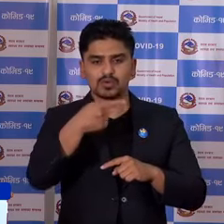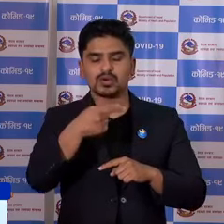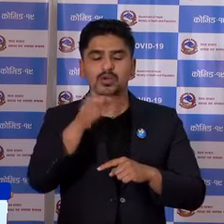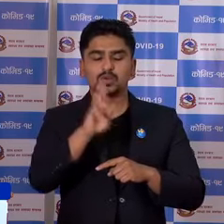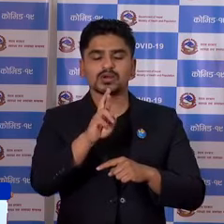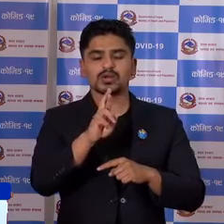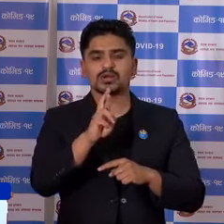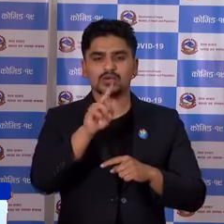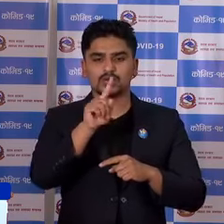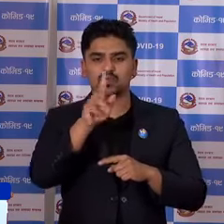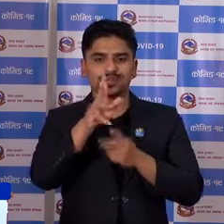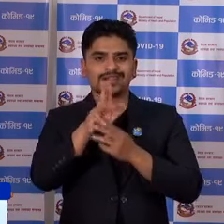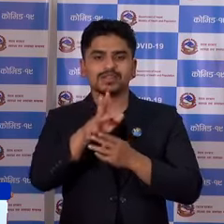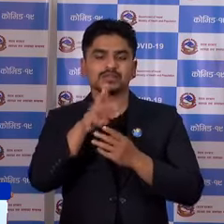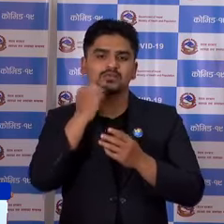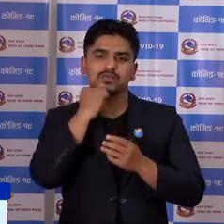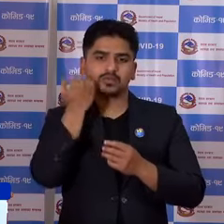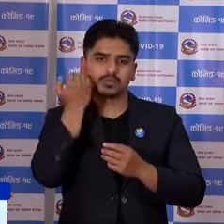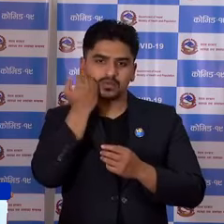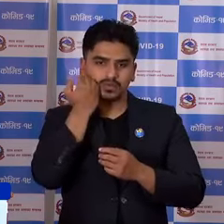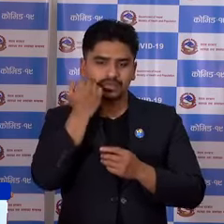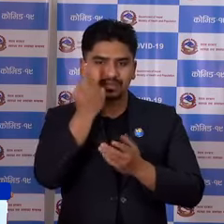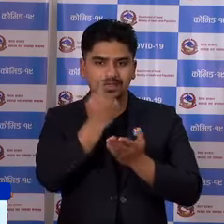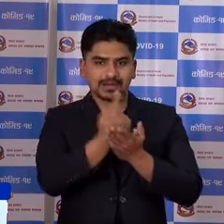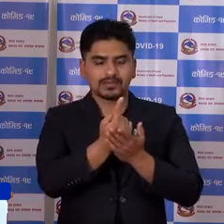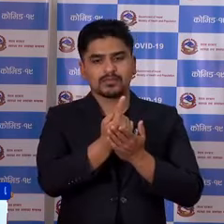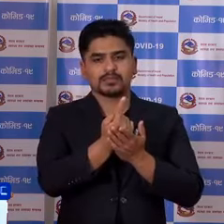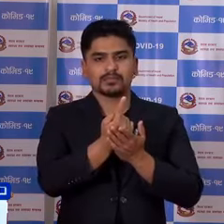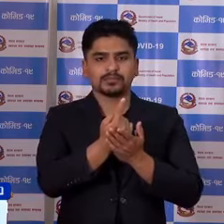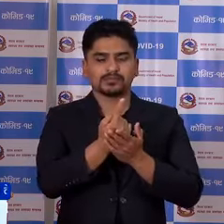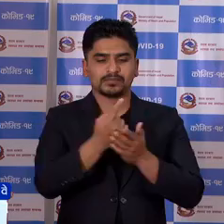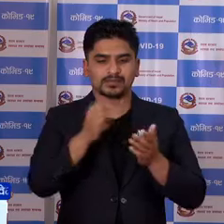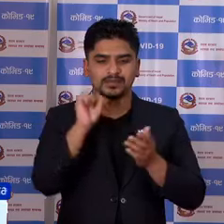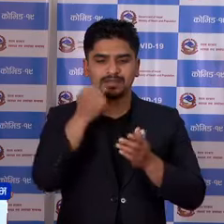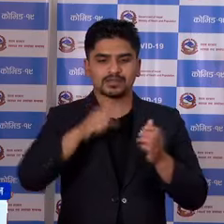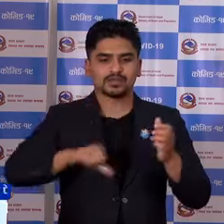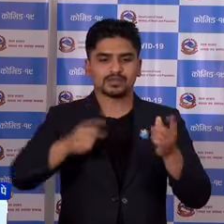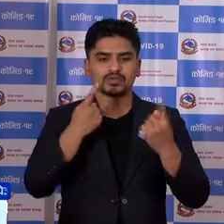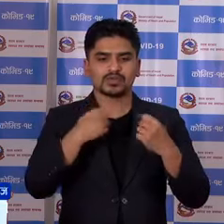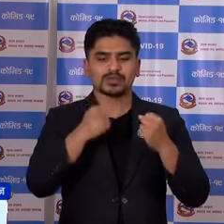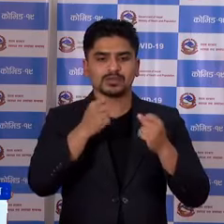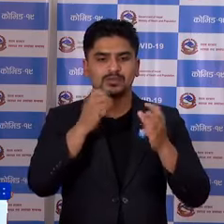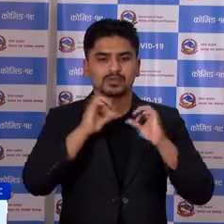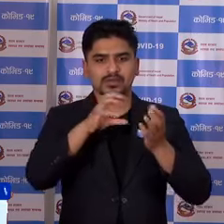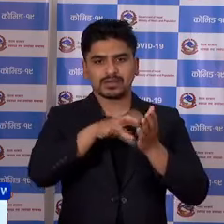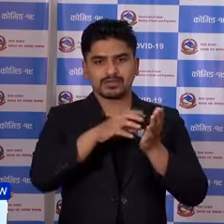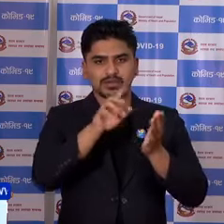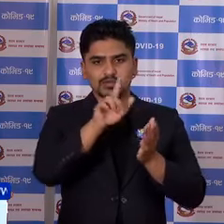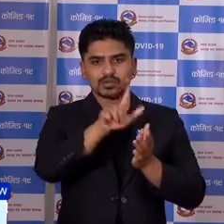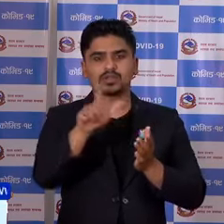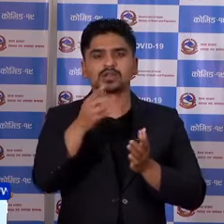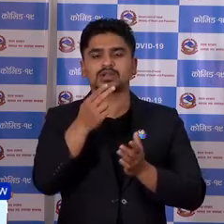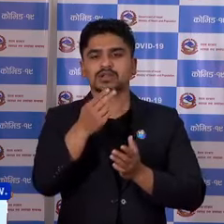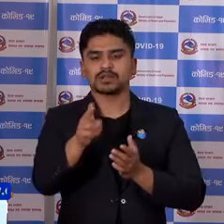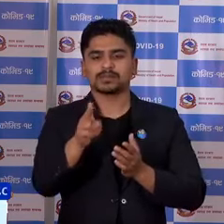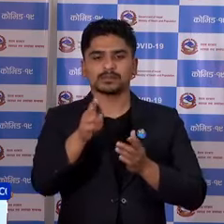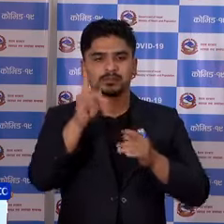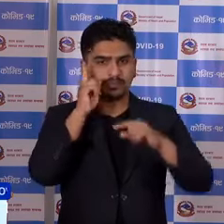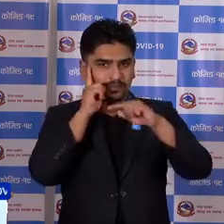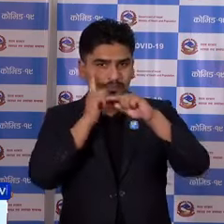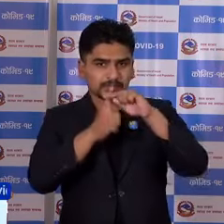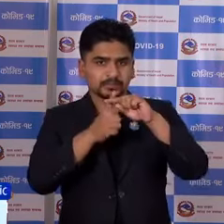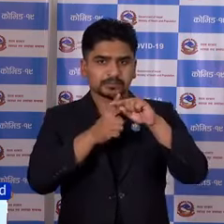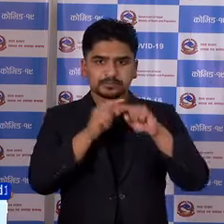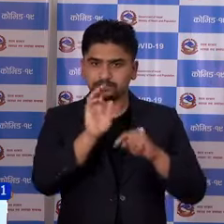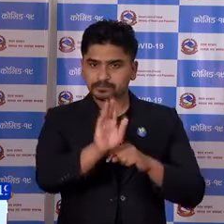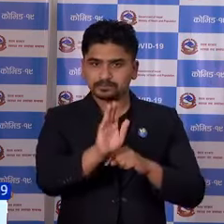पुरुष। त्यसै गरी काठमाडौँ स्थित राष्ट्रिय जनस्वास्थ्य प्रयोगशालामा गरिएको परीक्षणमा 77 जनाको पोजिटिभ आएको